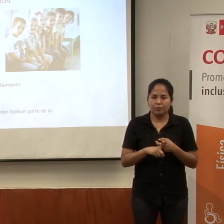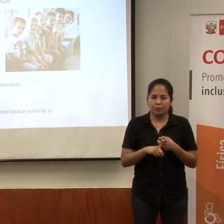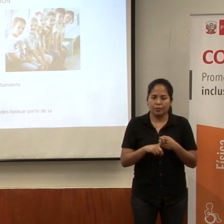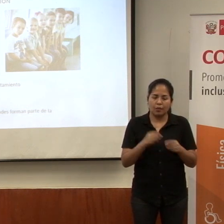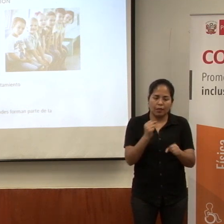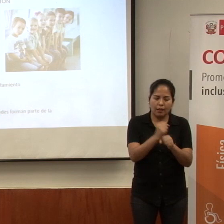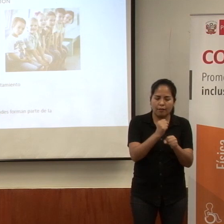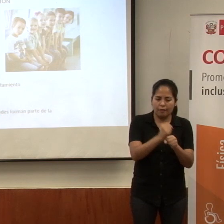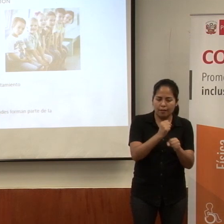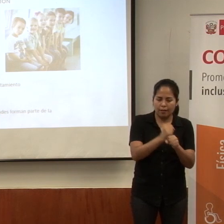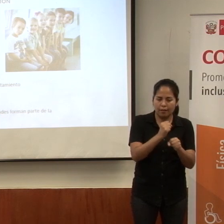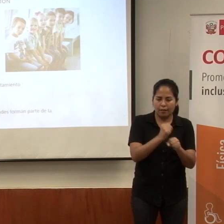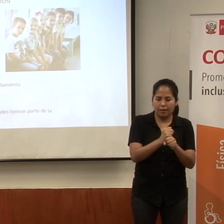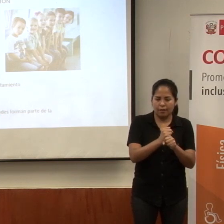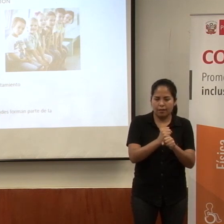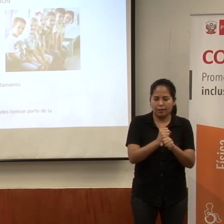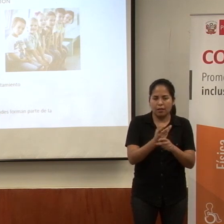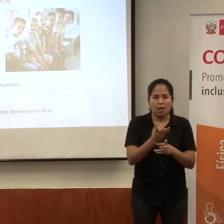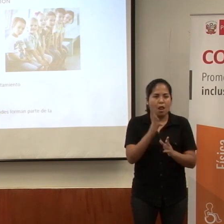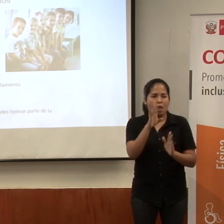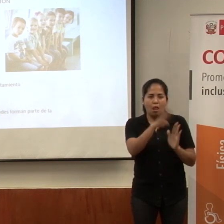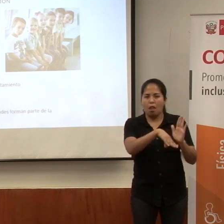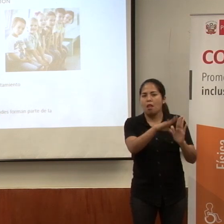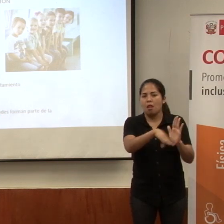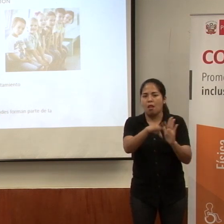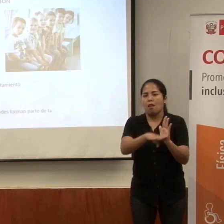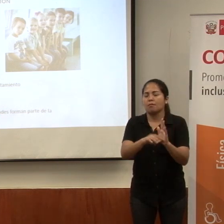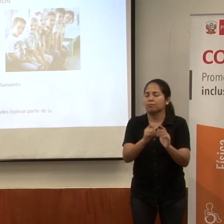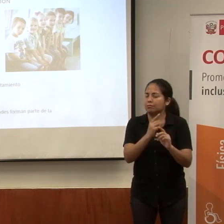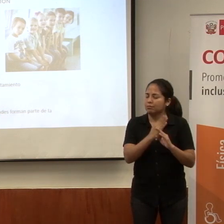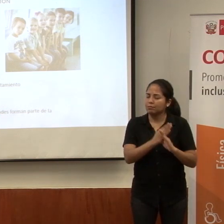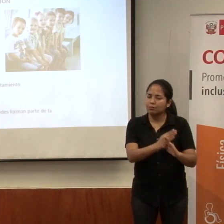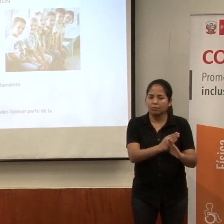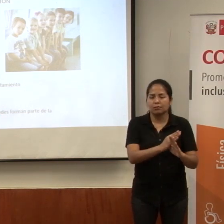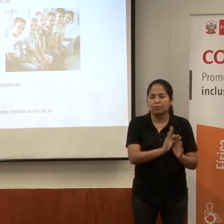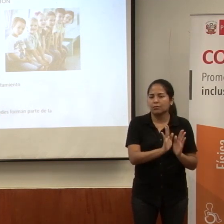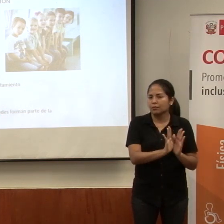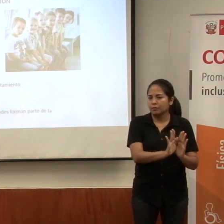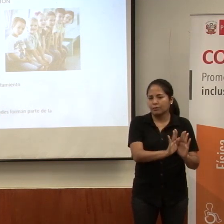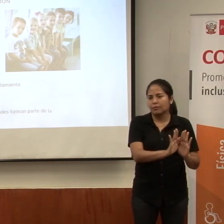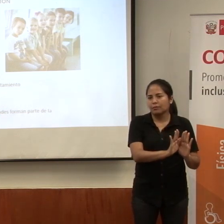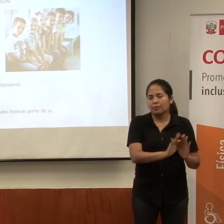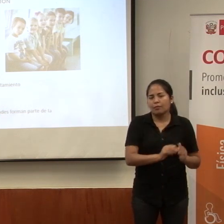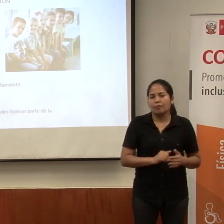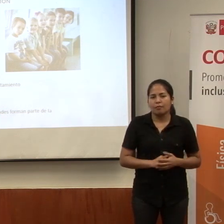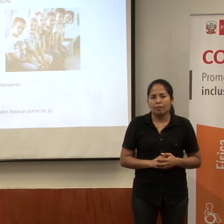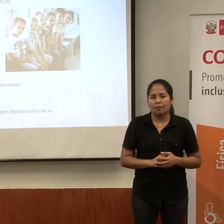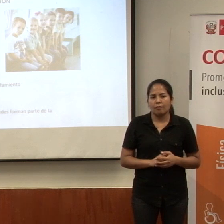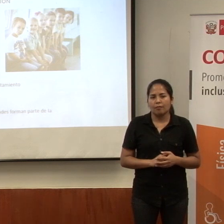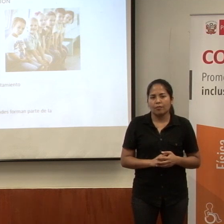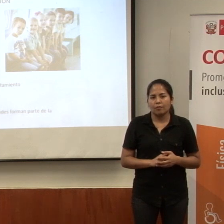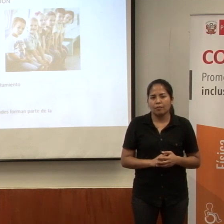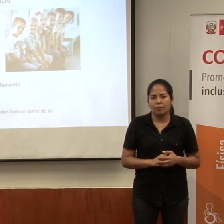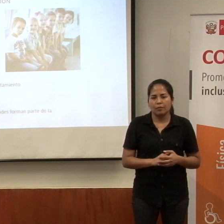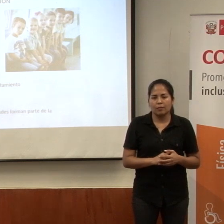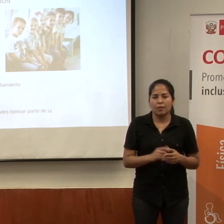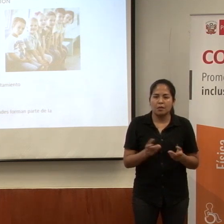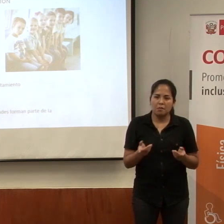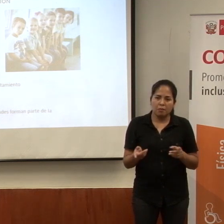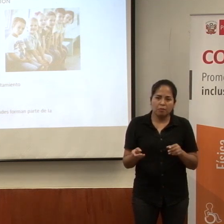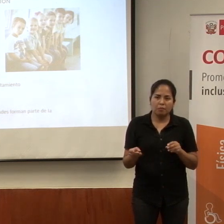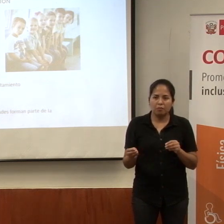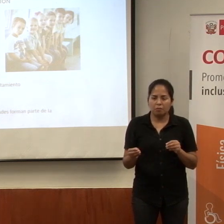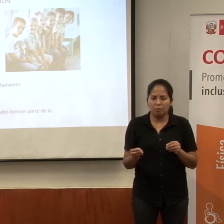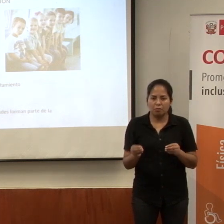públicas, trabajar primero el tema de la discriminación, ¿no es cierto? Entonces, un tema serio, y ahí hay una serie de diagnósticos, pero